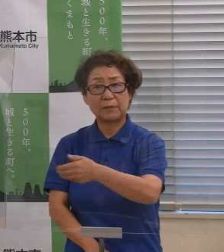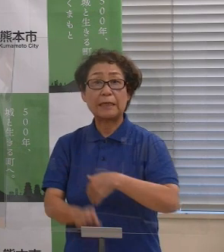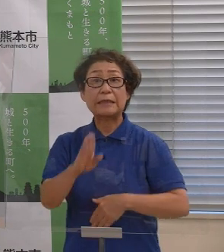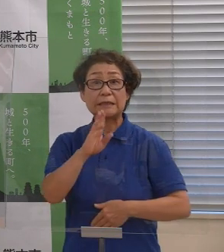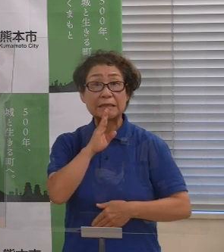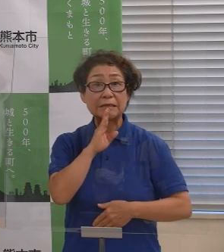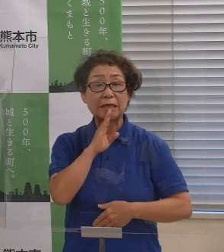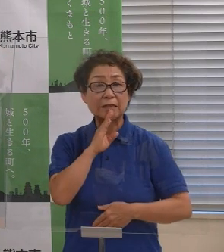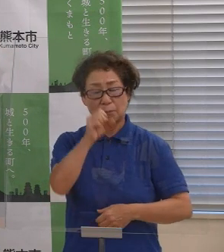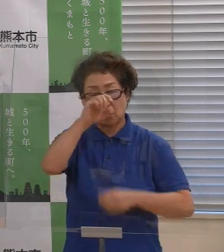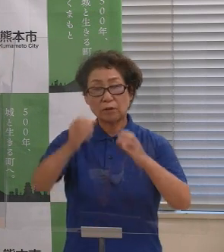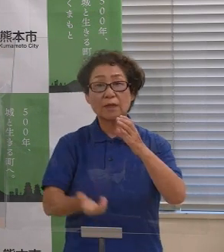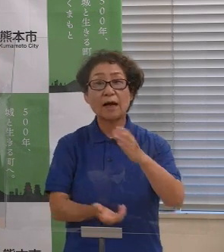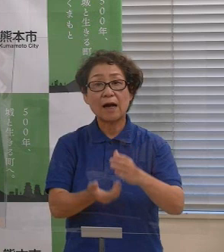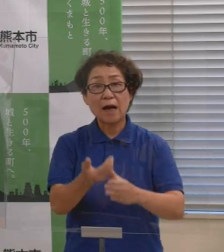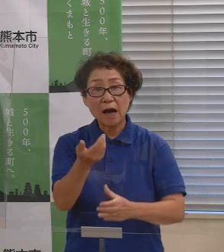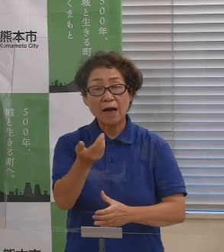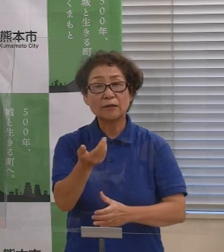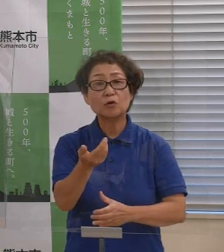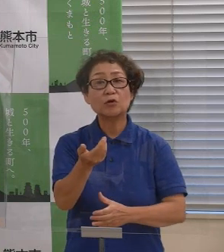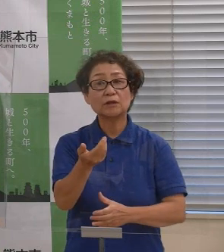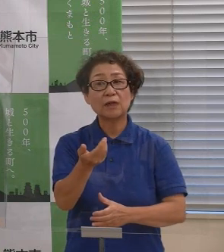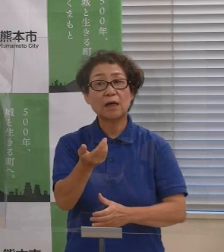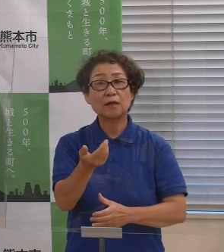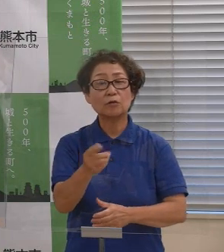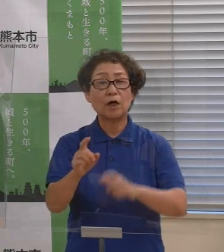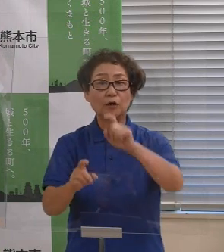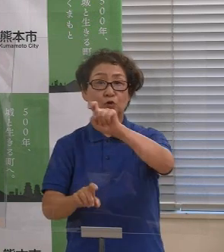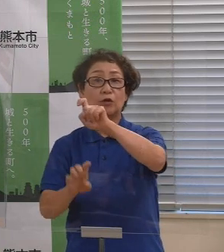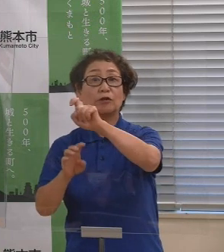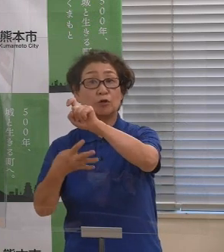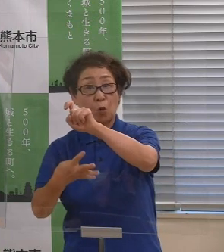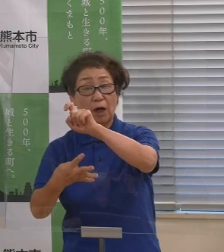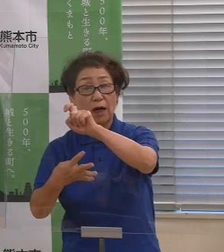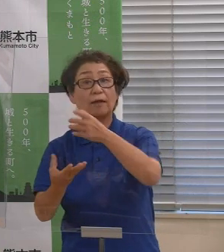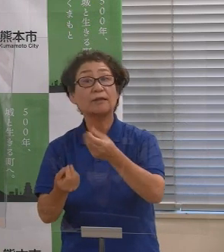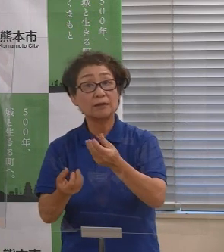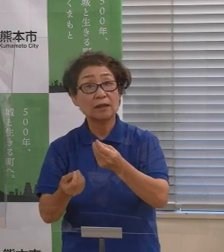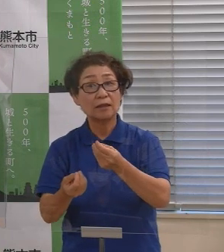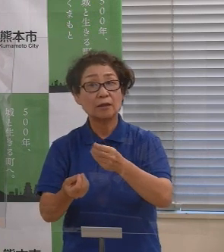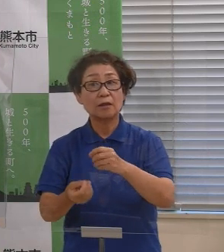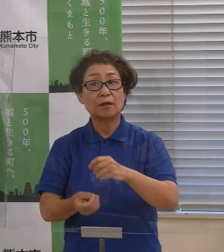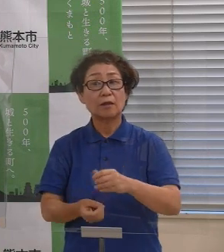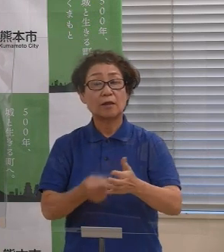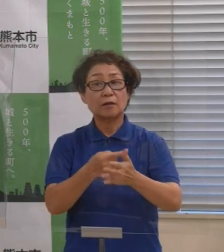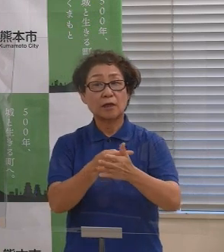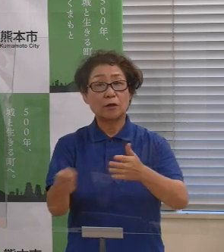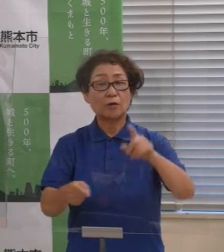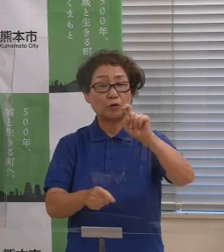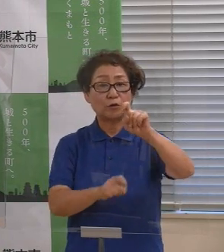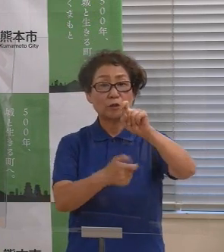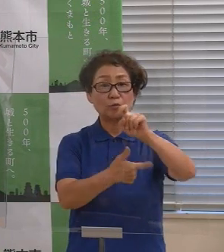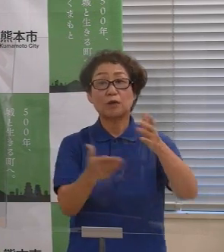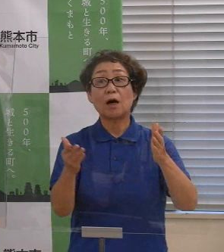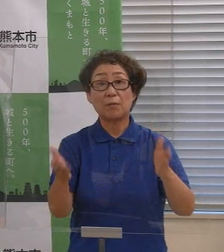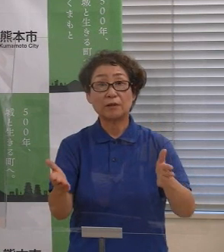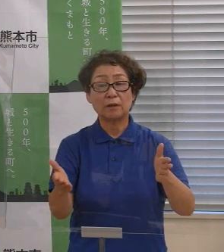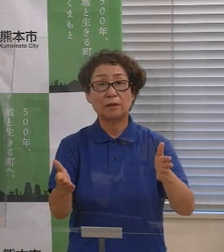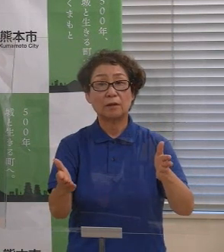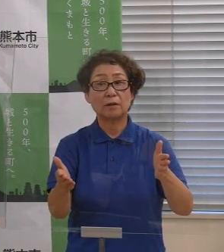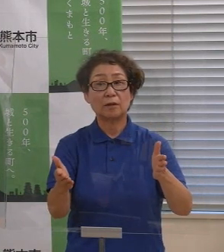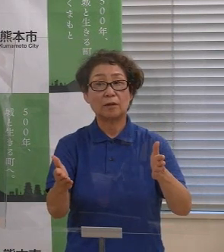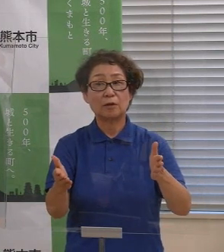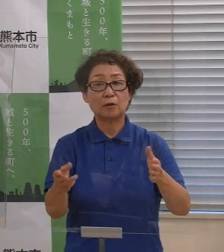実際に発症された一番最初に発症されたのが10月4日で、対象期間も10月6日までということで、もうす